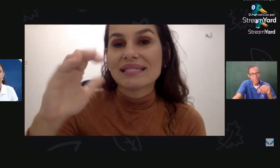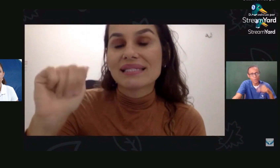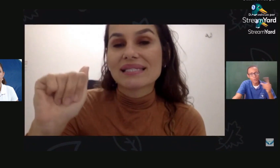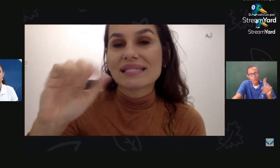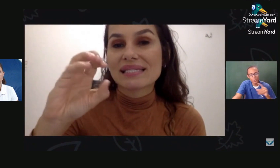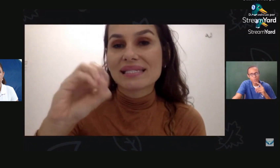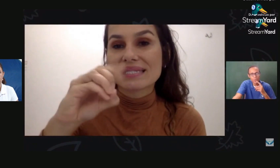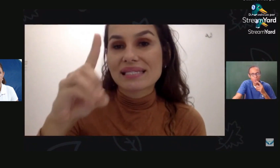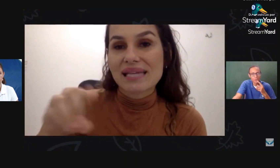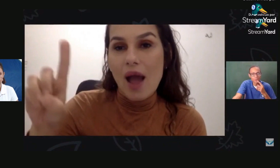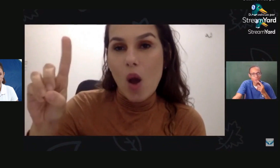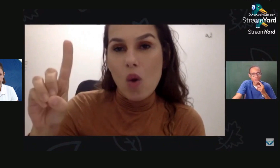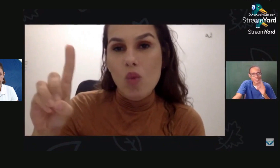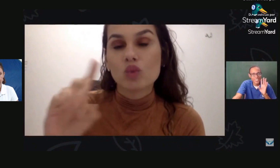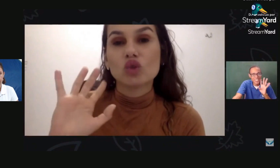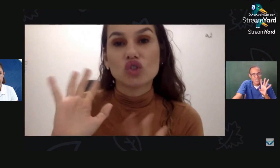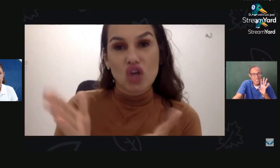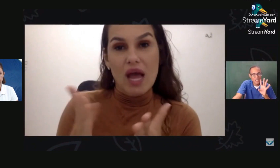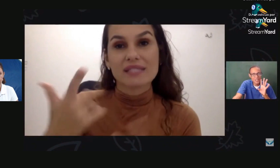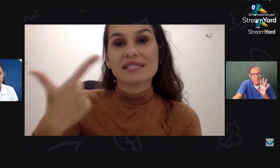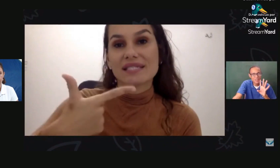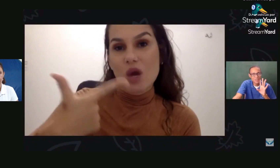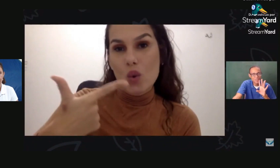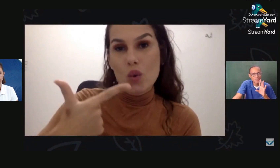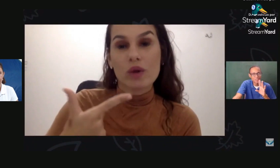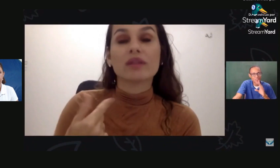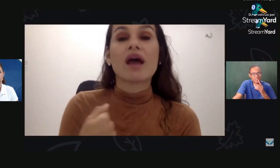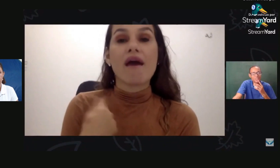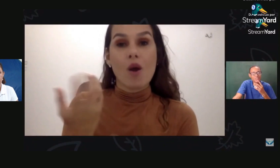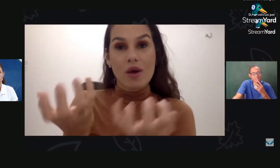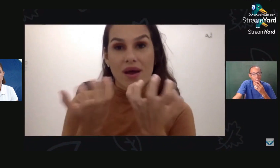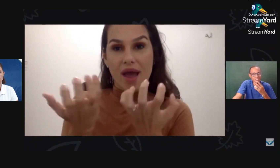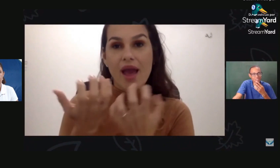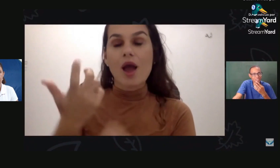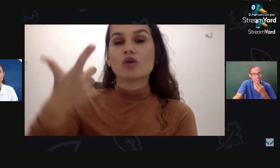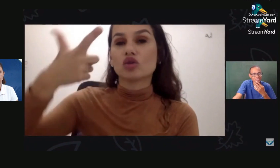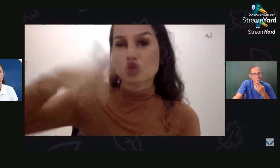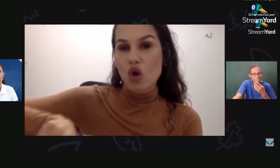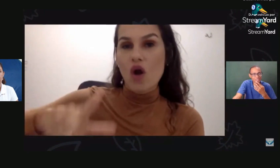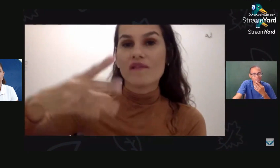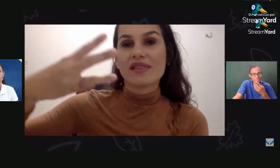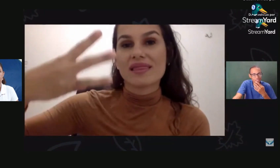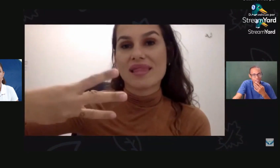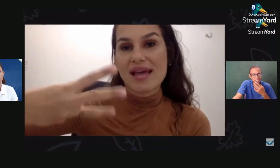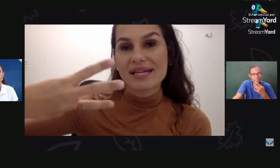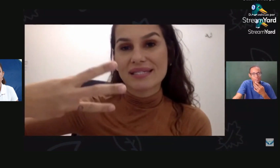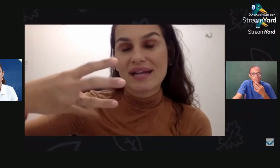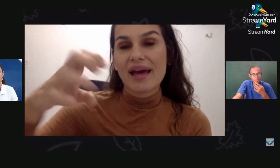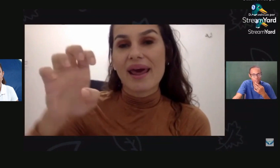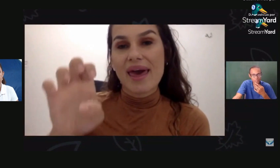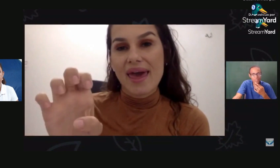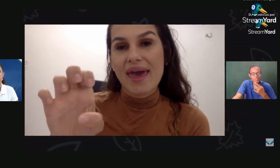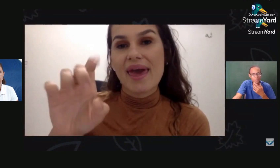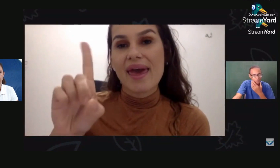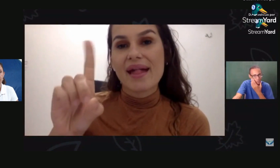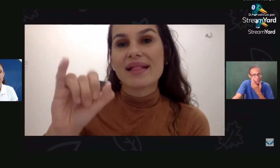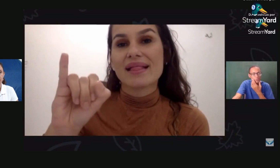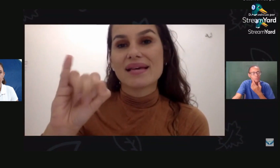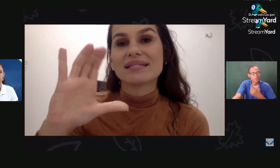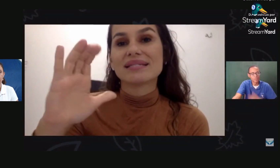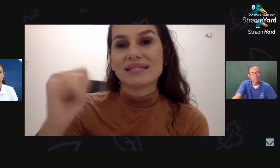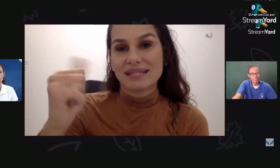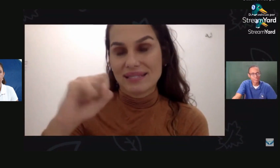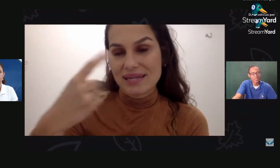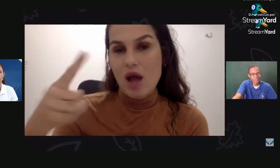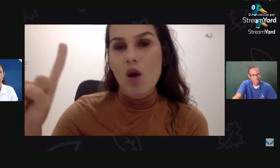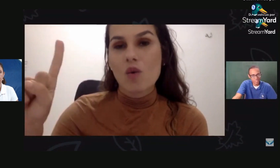então até a segunda edição do livro. Já tivemos a segunda. E agora eu quero muito fazer a terceira